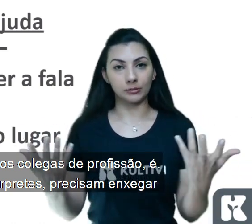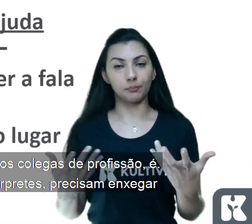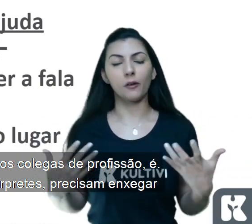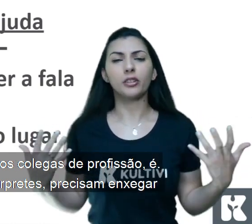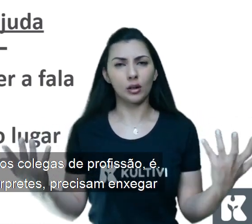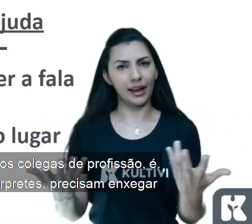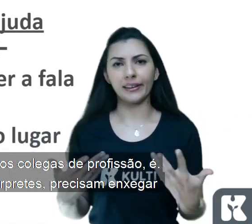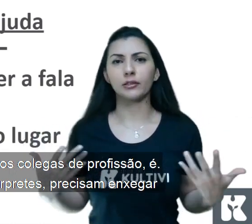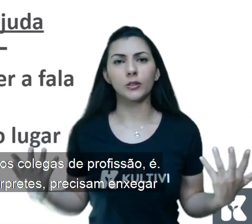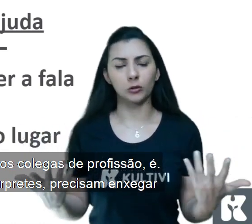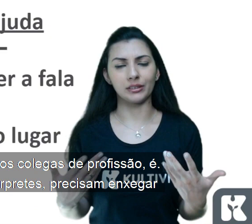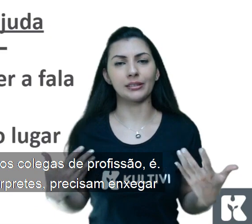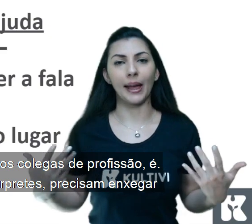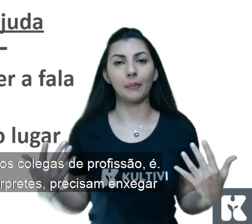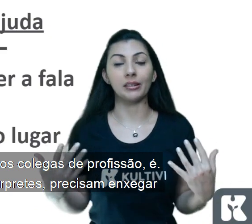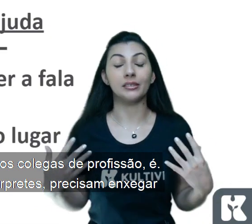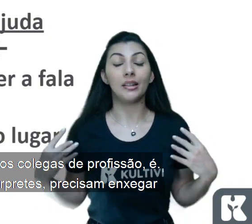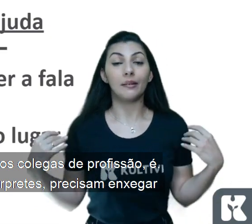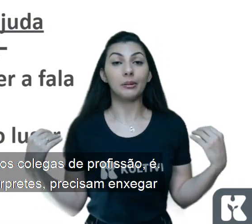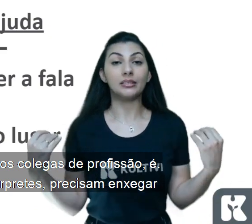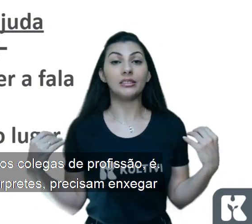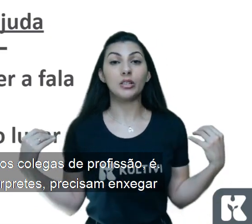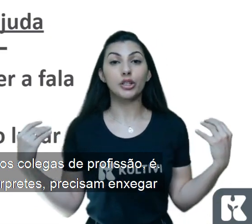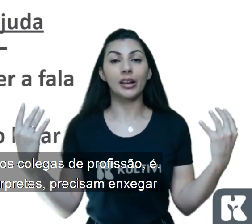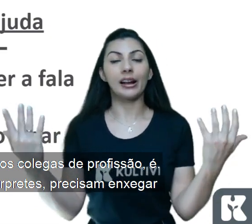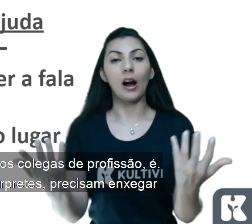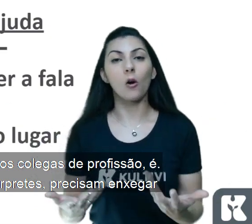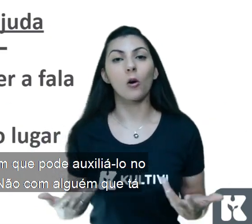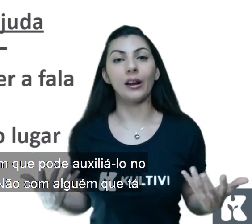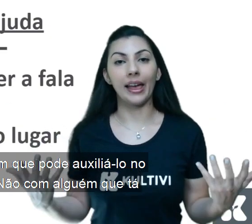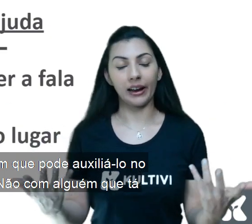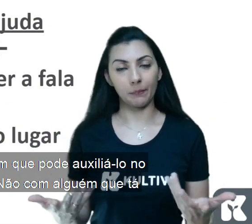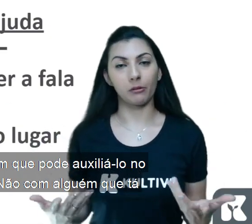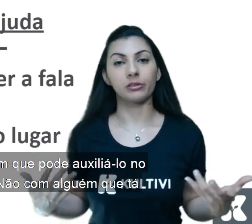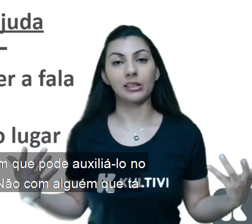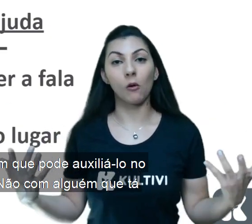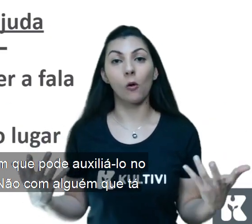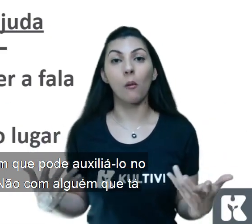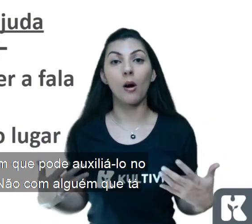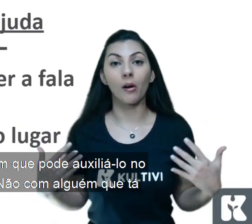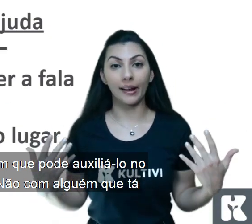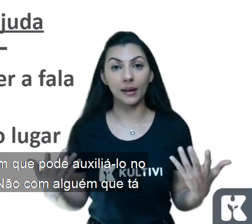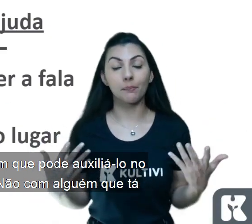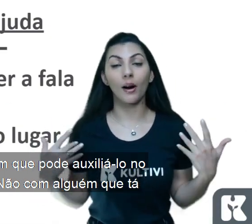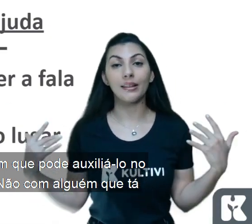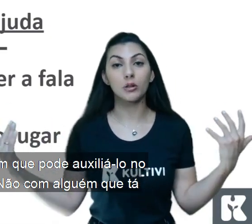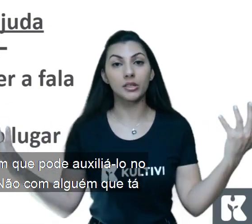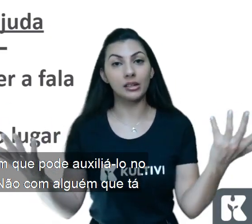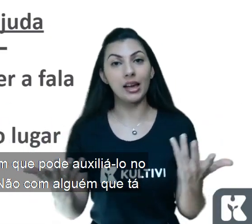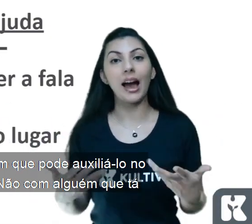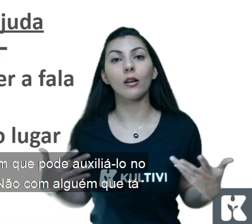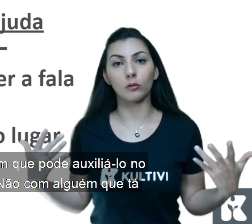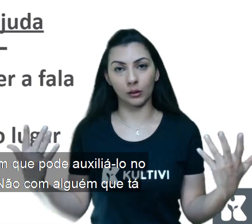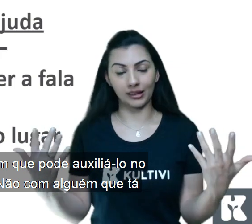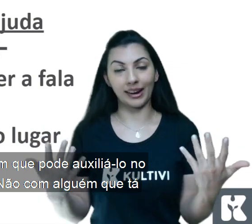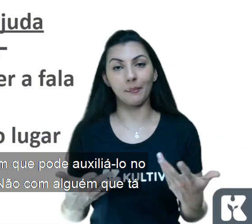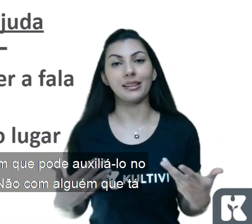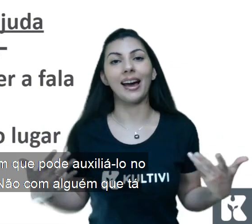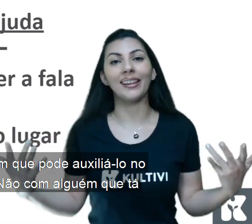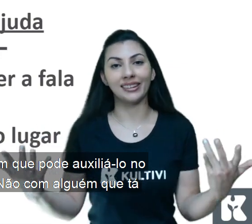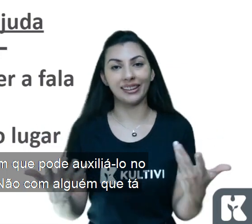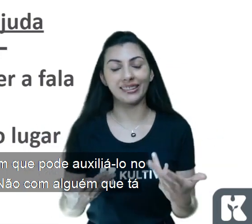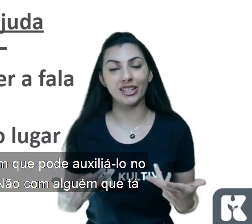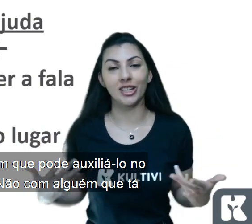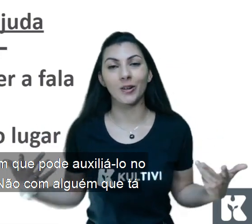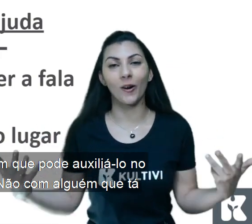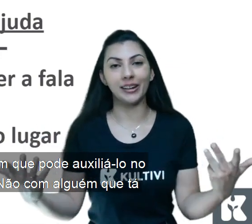Todos os profissionais, não só os intérpretes, precisam enxergar o colega de profissão como alguém que pode auxiliá-lo na